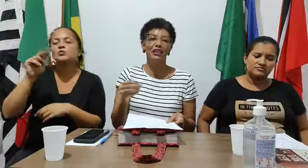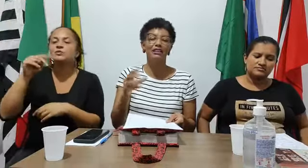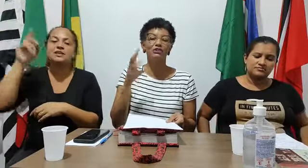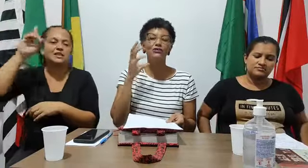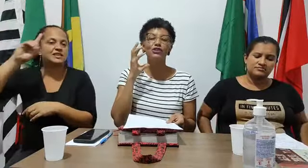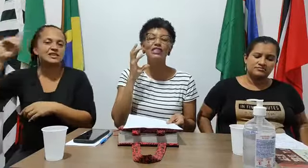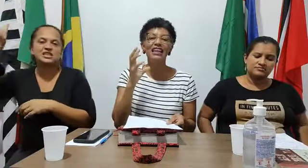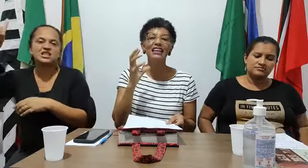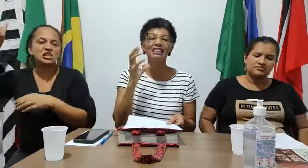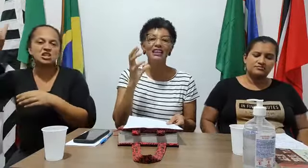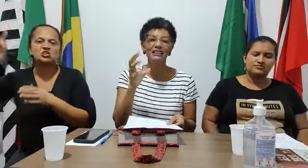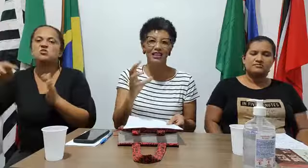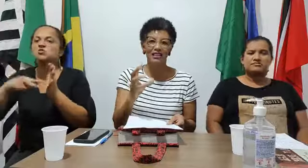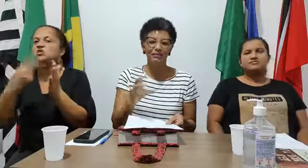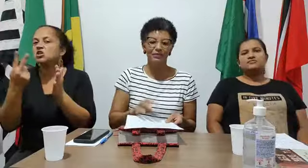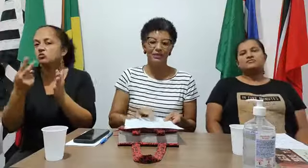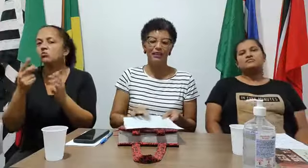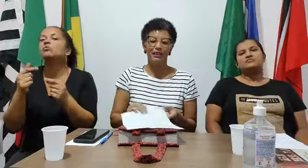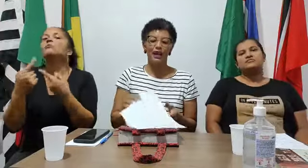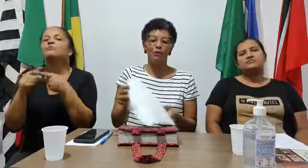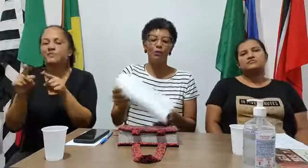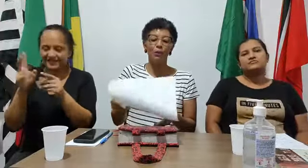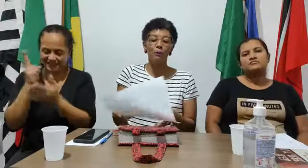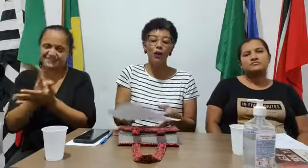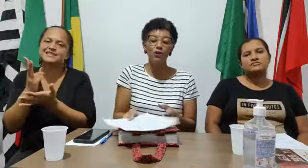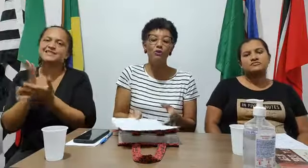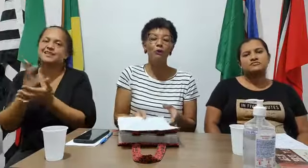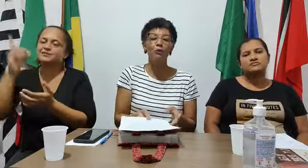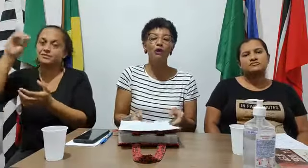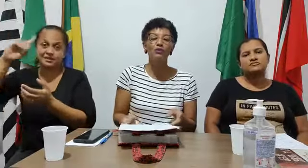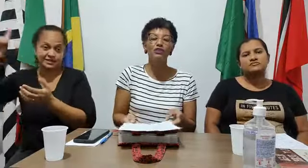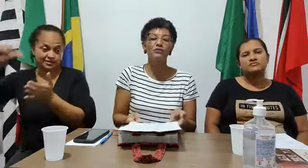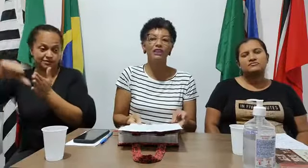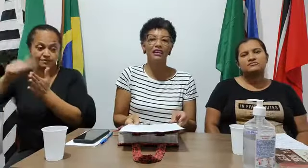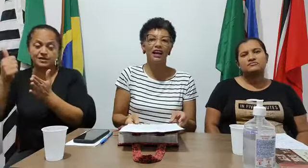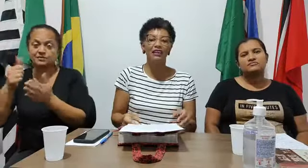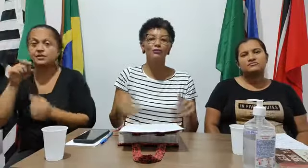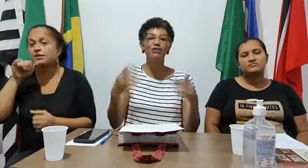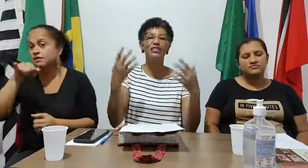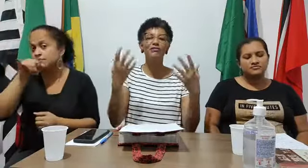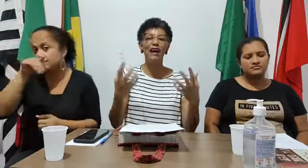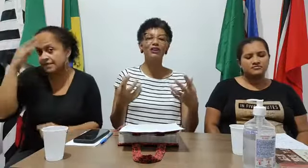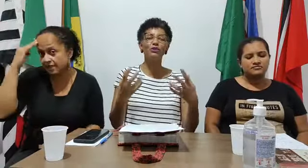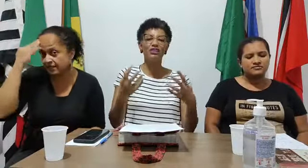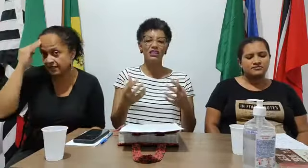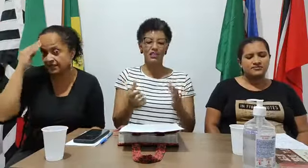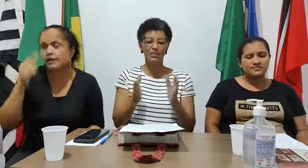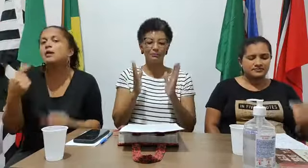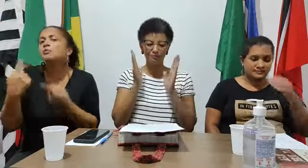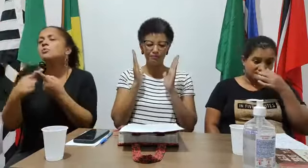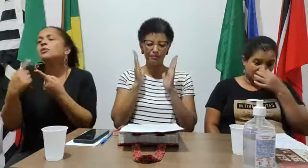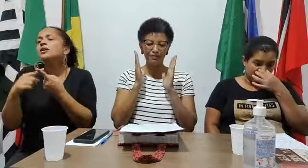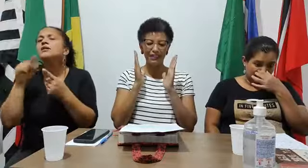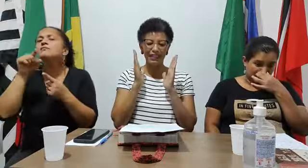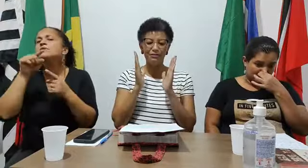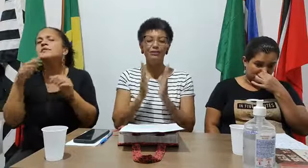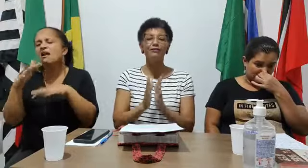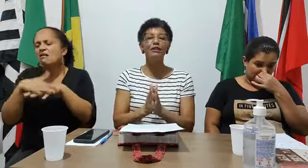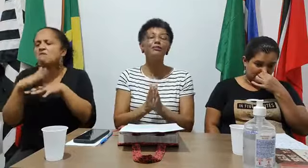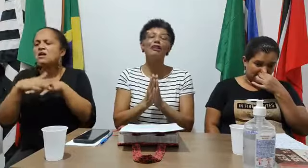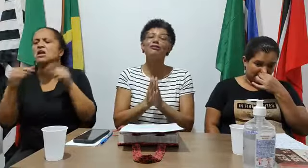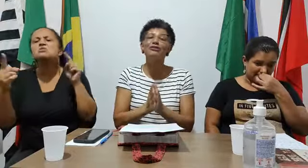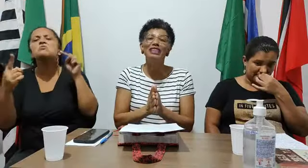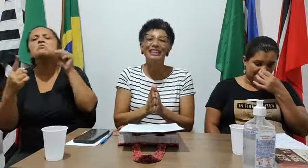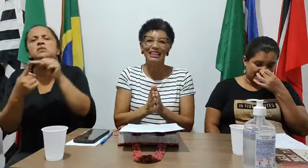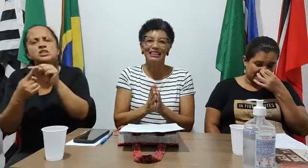primeiro. Então se você entender o propósito para o qual você foi criada, você vai conseguir